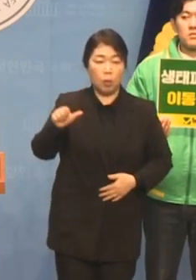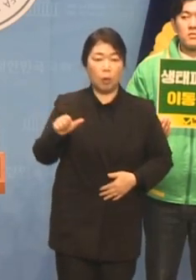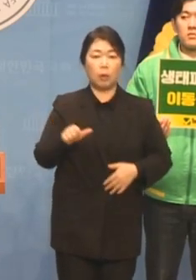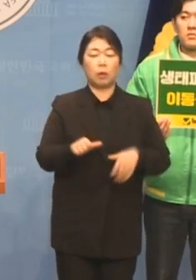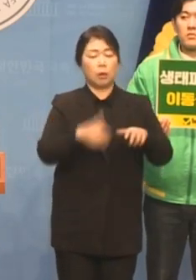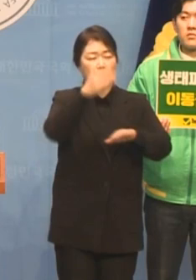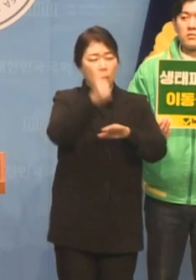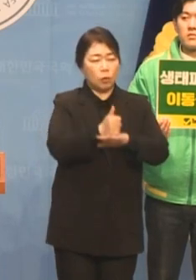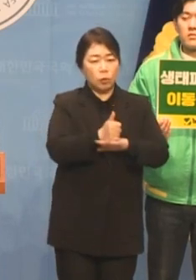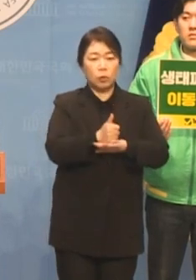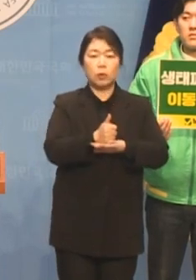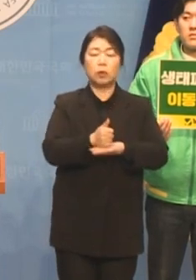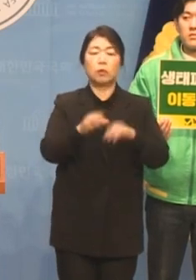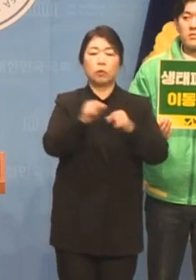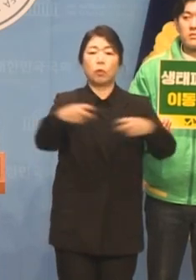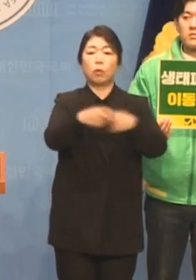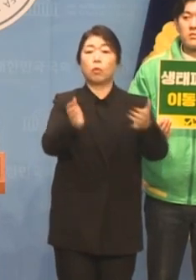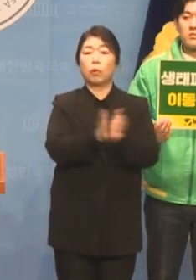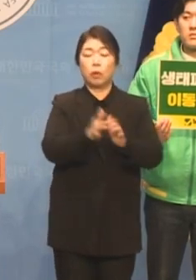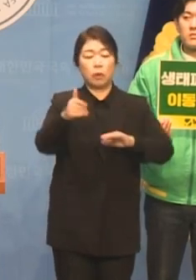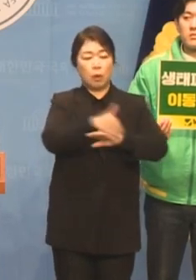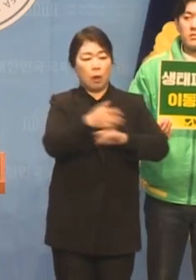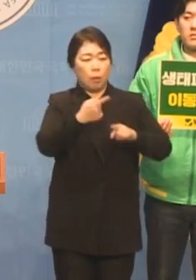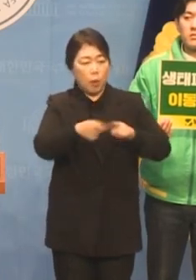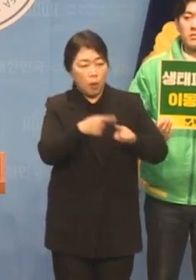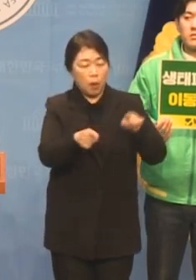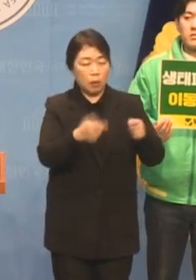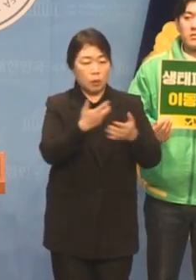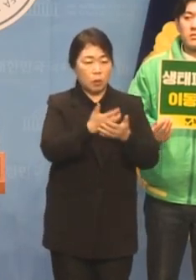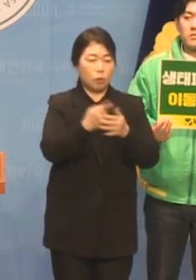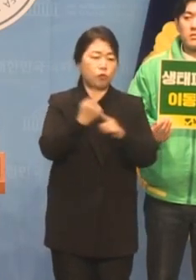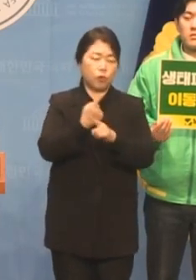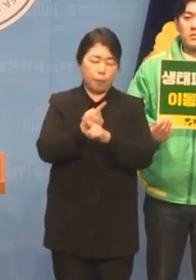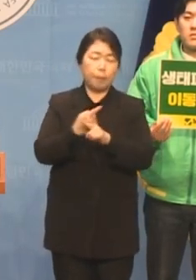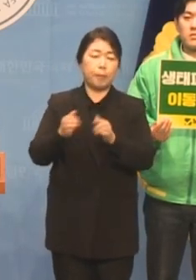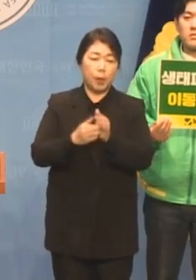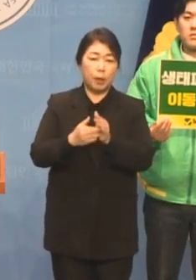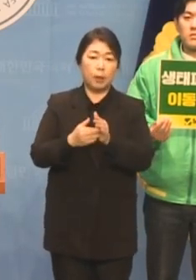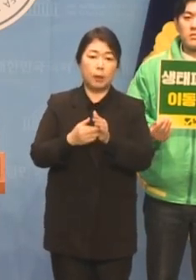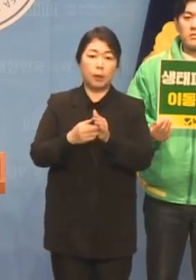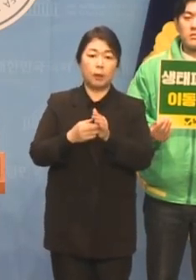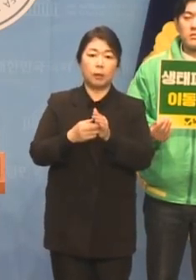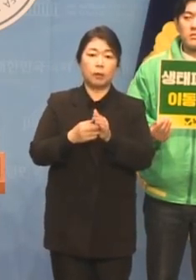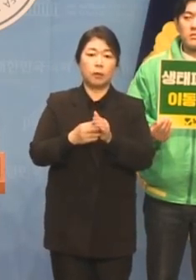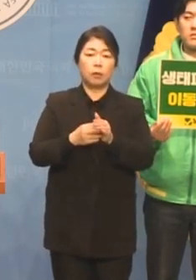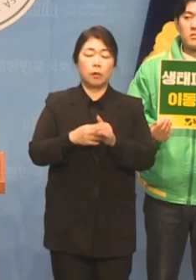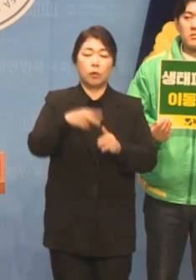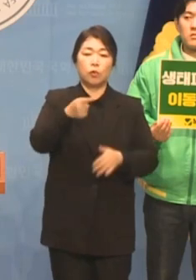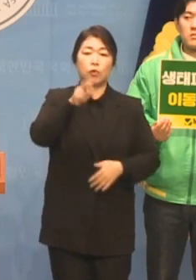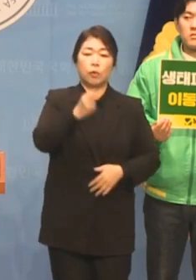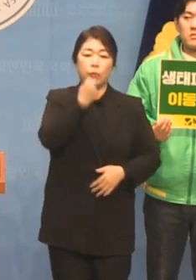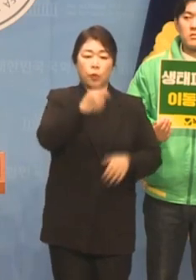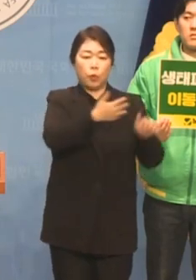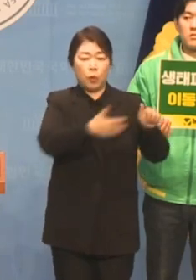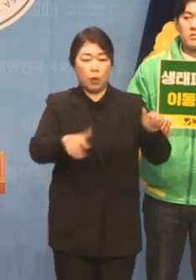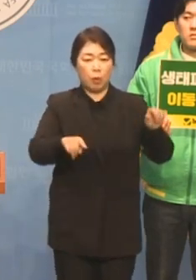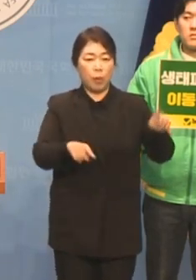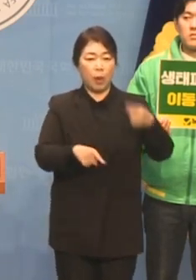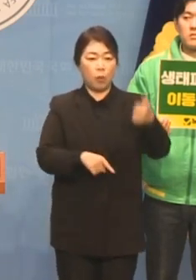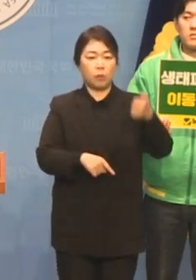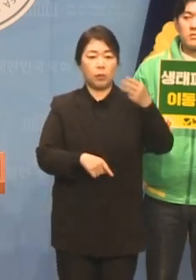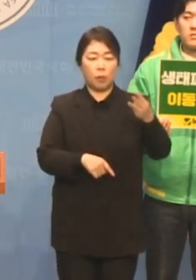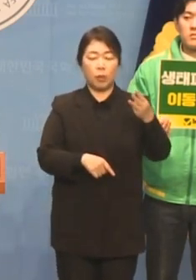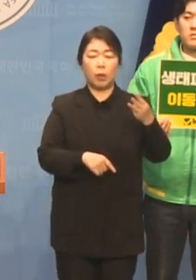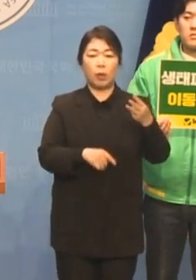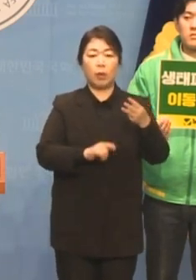결국 국토교통부는 전략환경 영향 평가서 수전을 수정을 통해서 숨골을 53개로 보완할